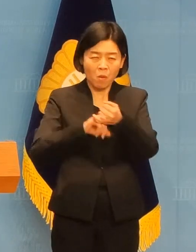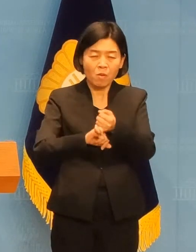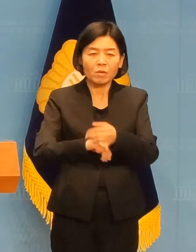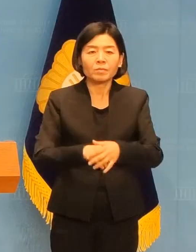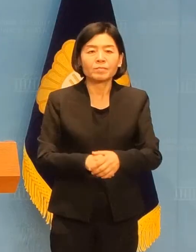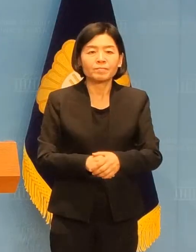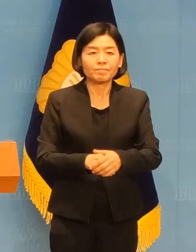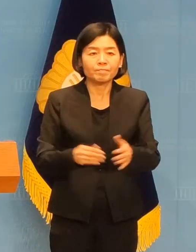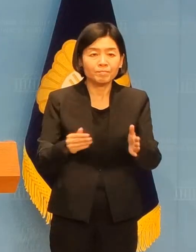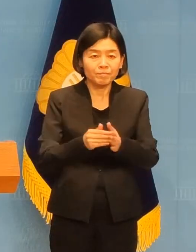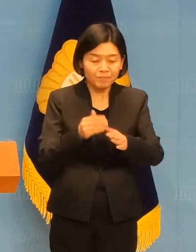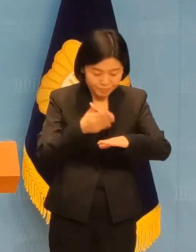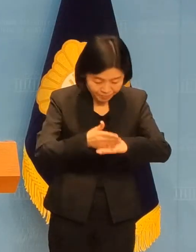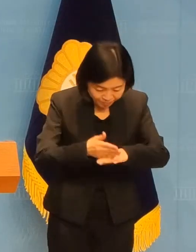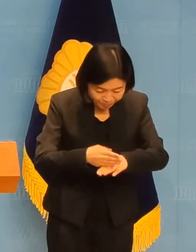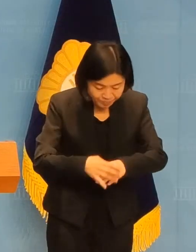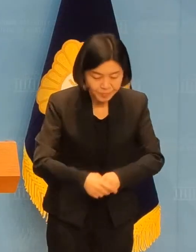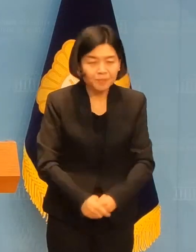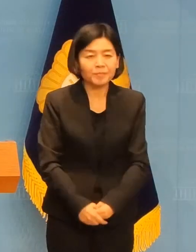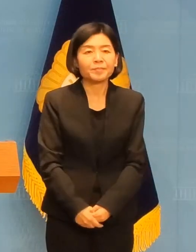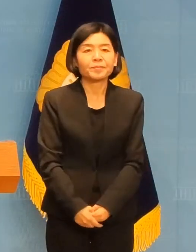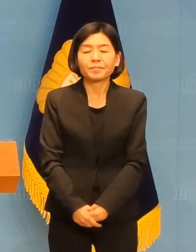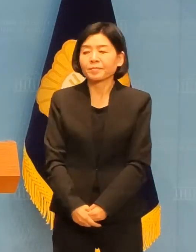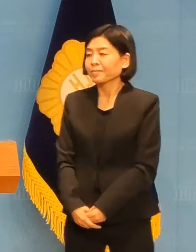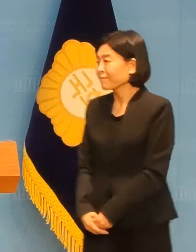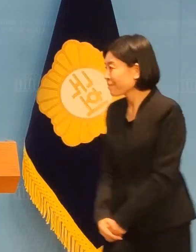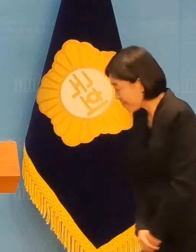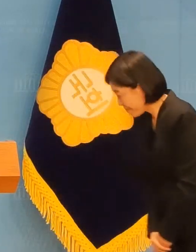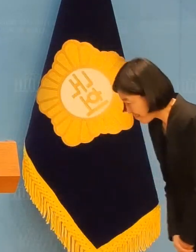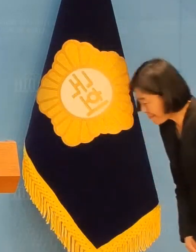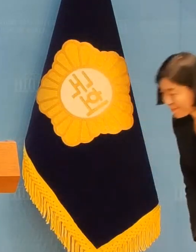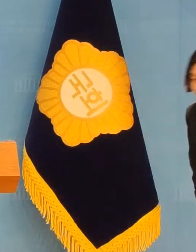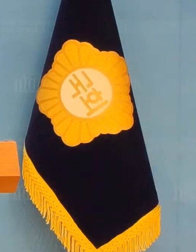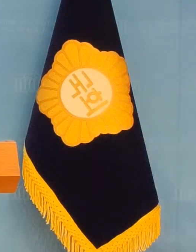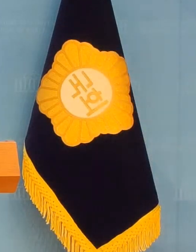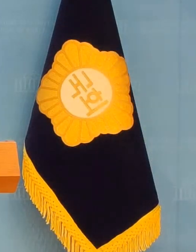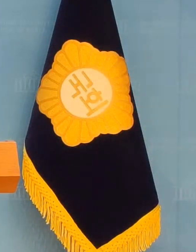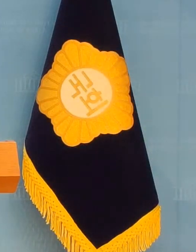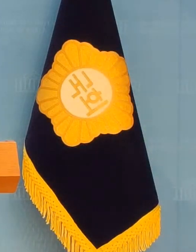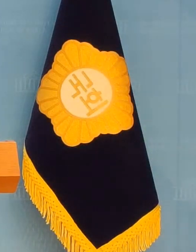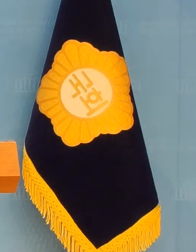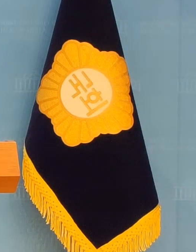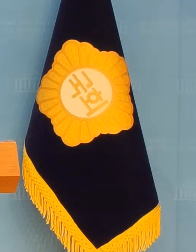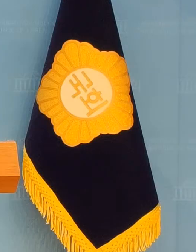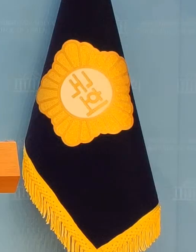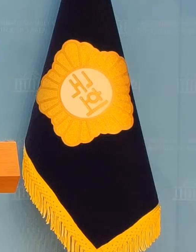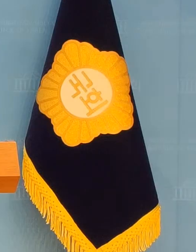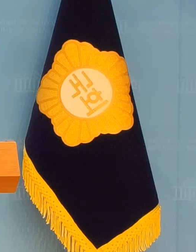고맙습니다.